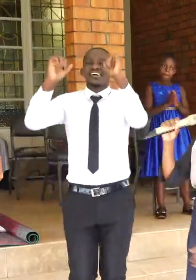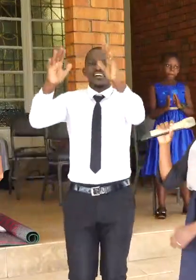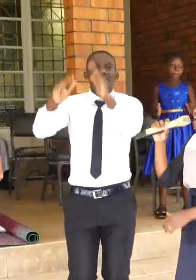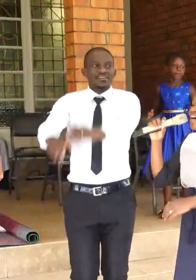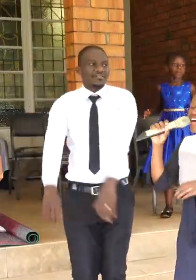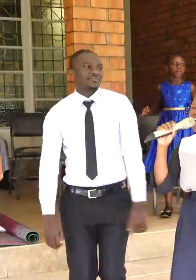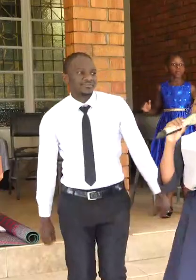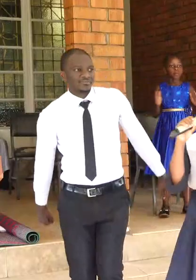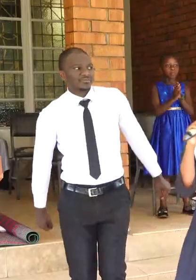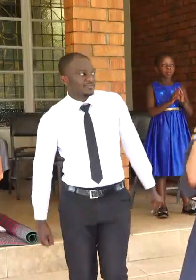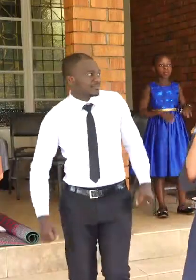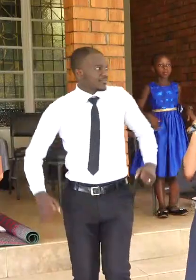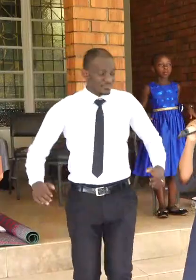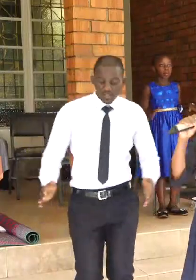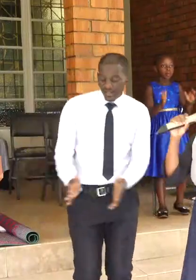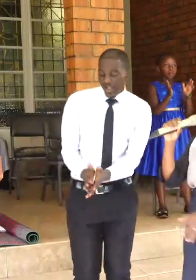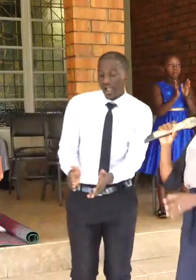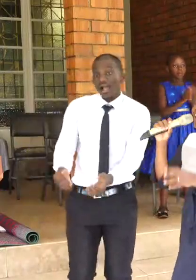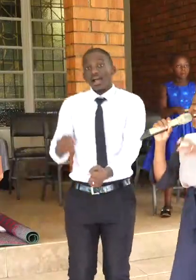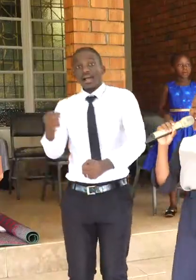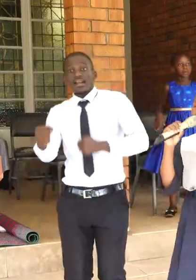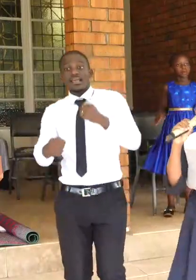Hallelujah.